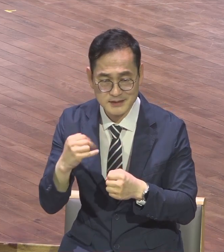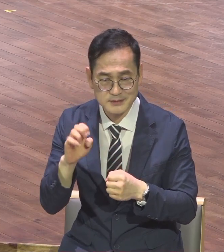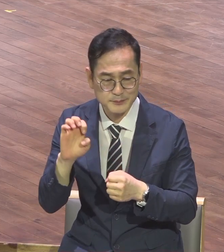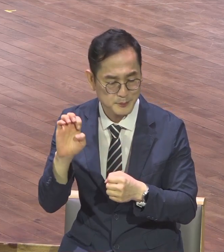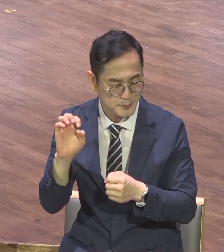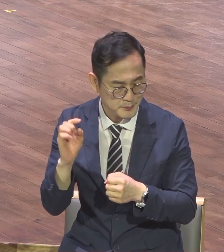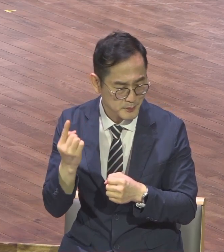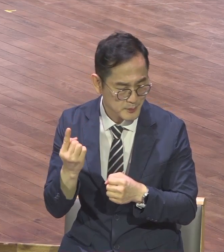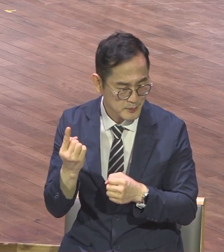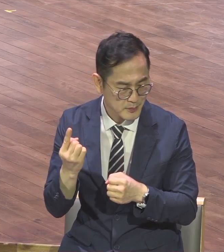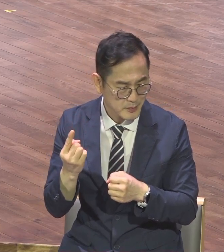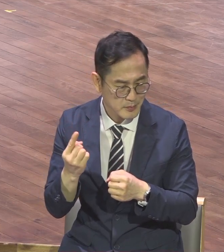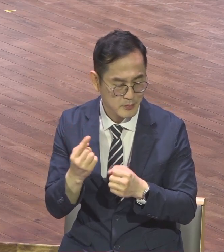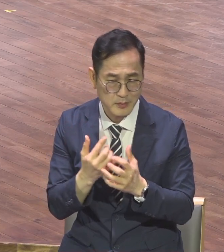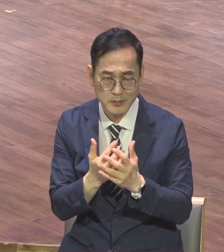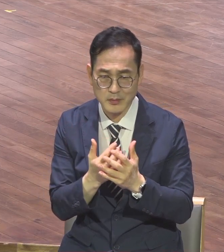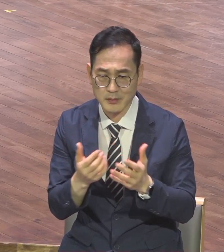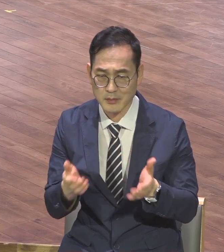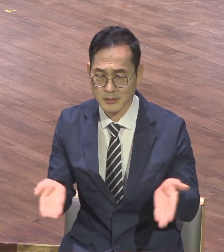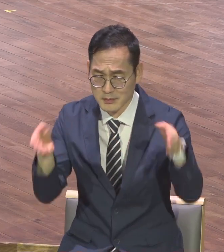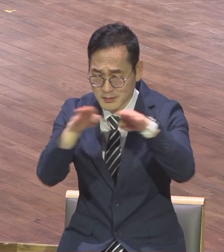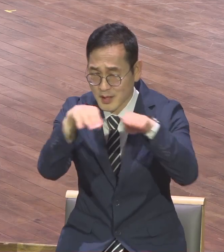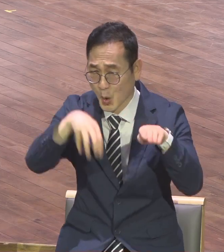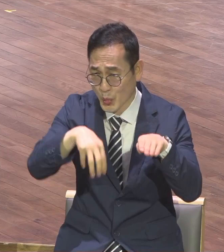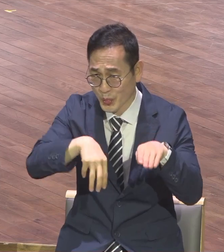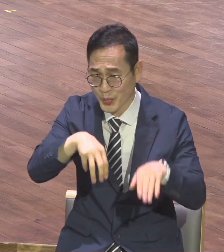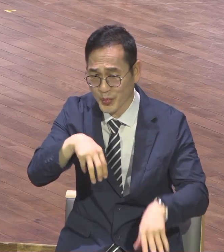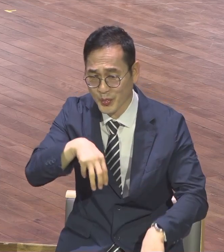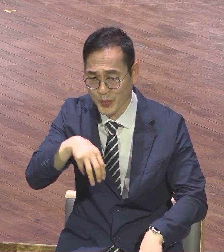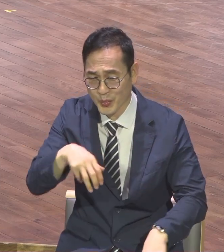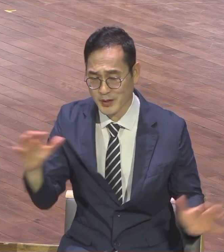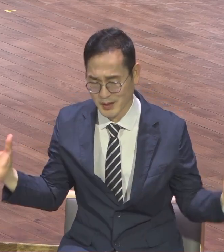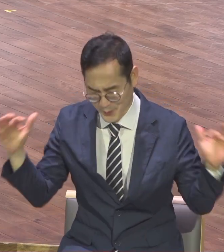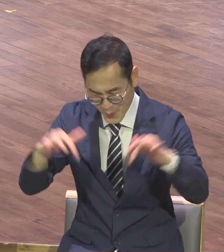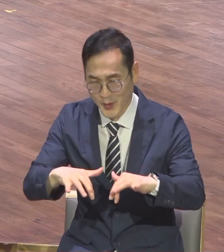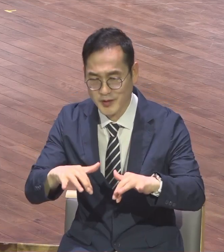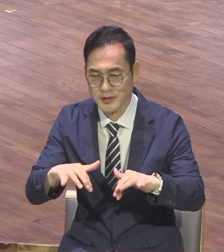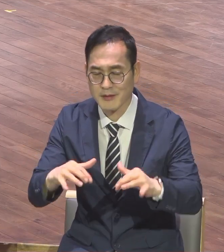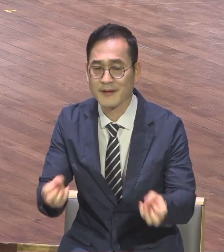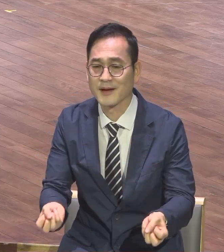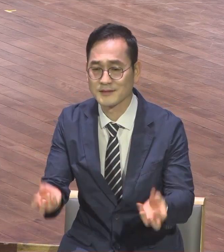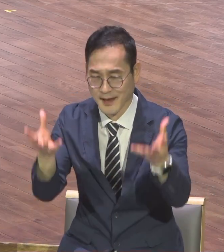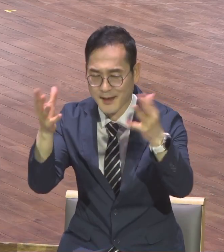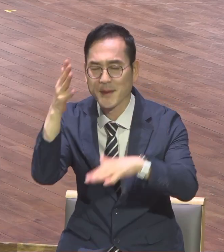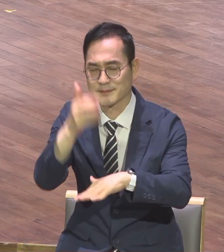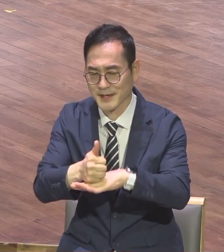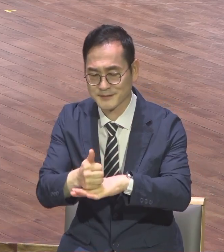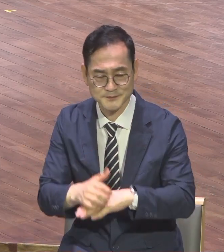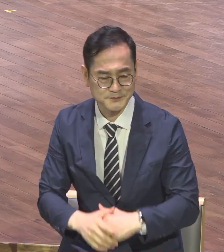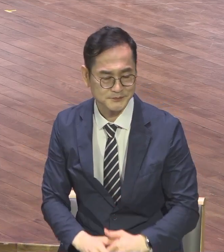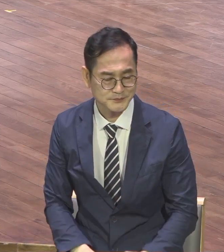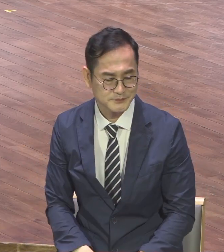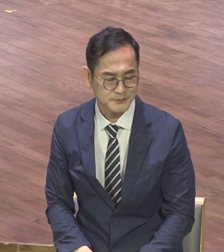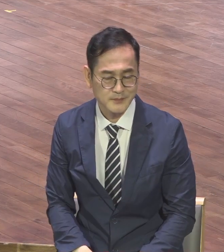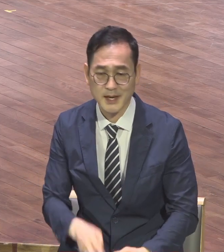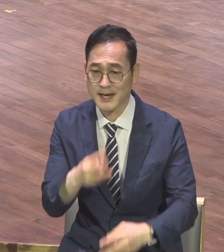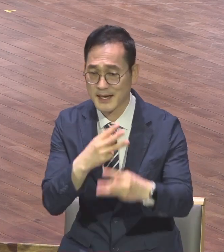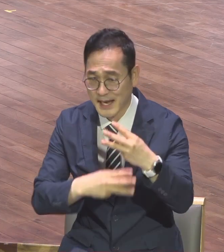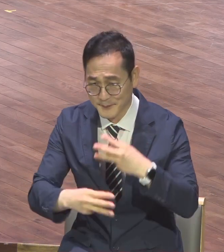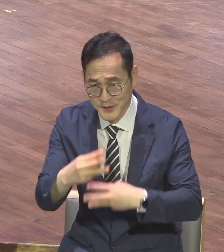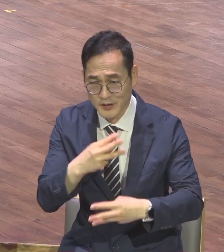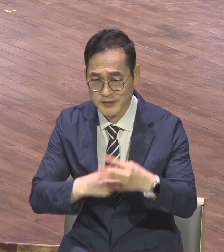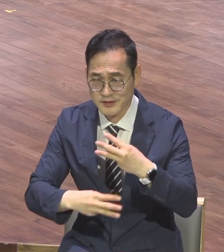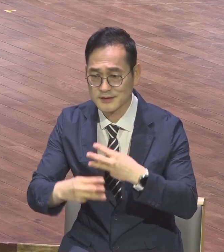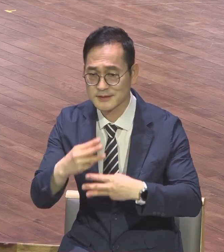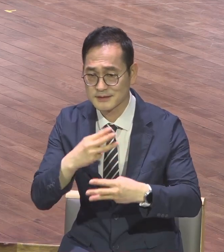그렇게 통해서 대단원에 두 주간의 렘더 대회 막을 내리게 됩니다. 렘넌트